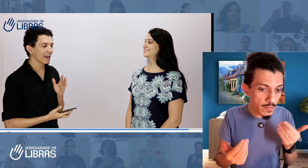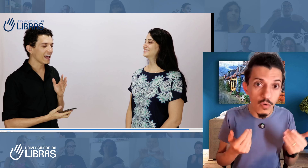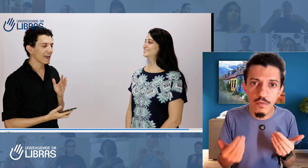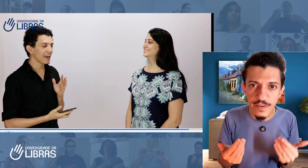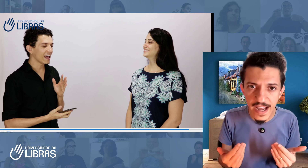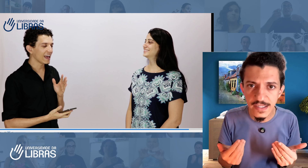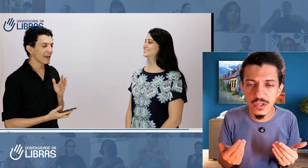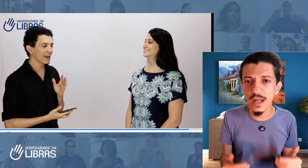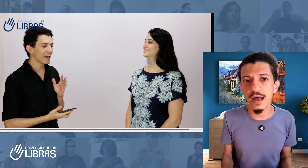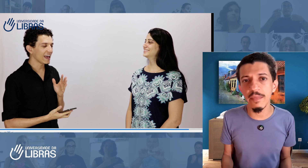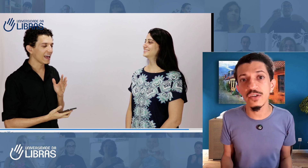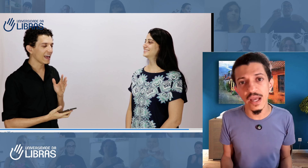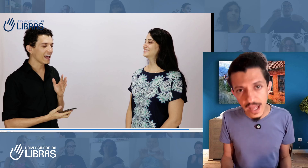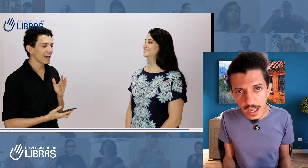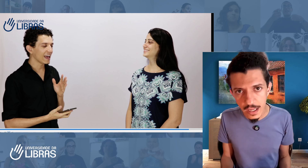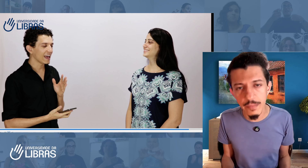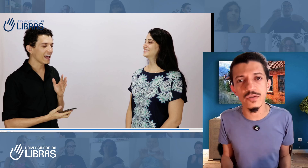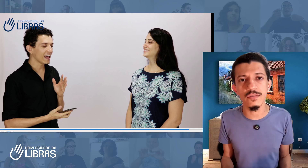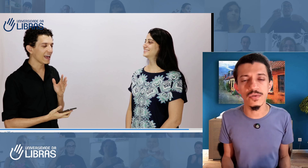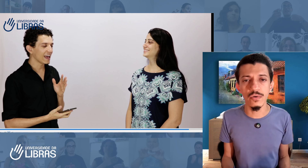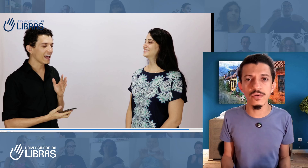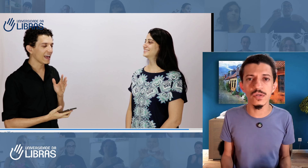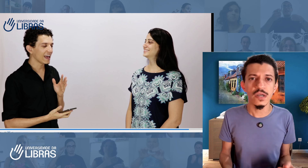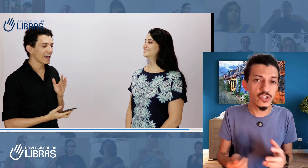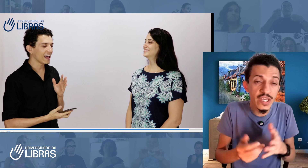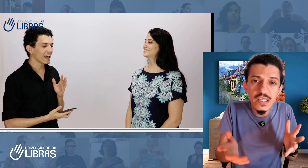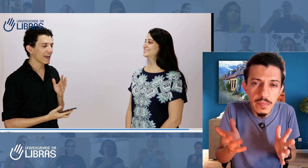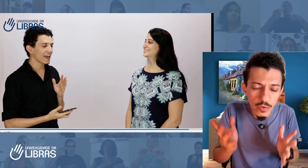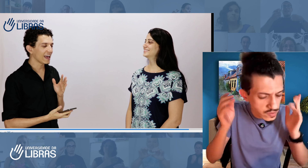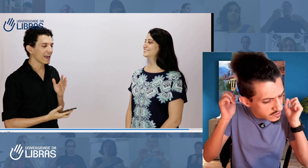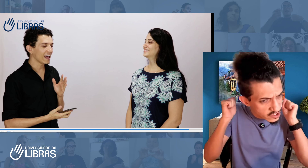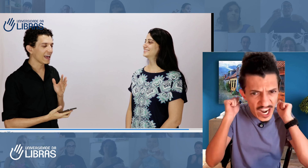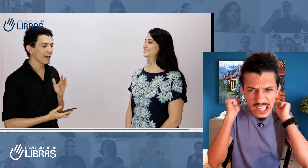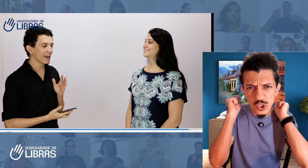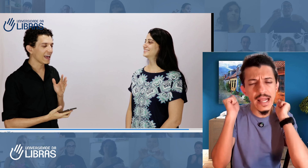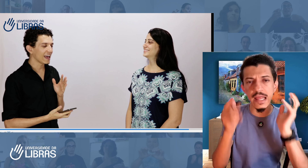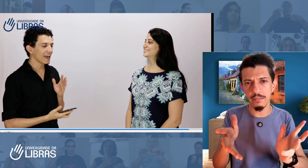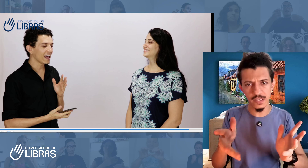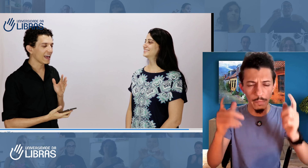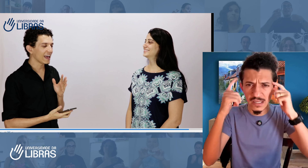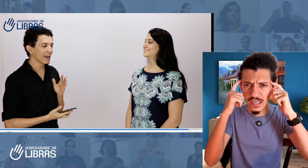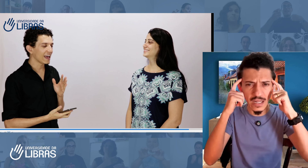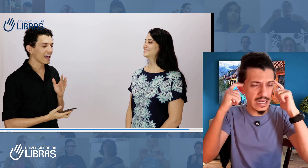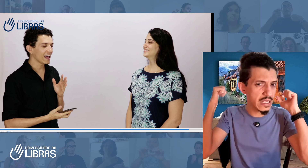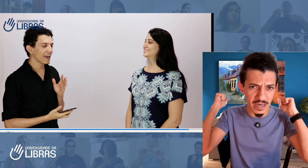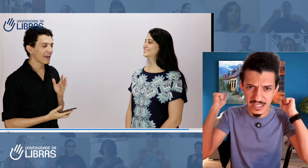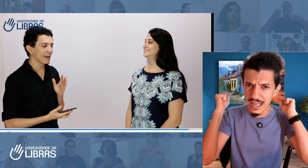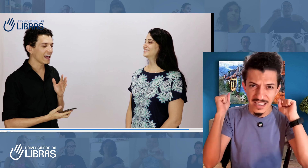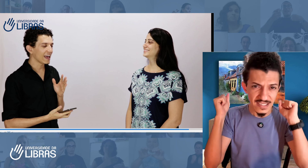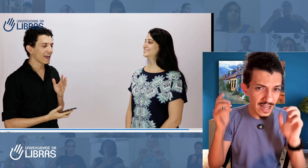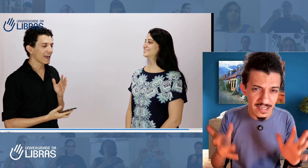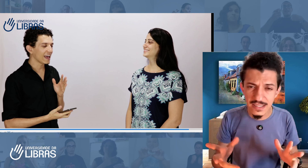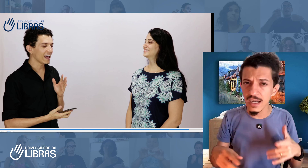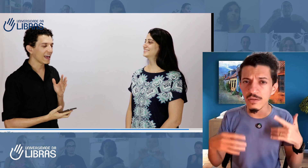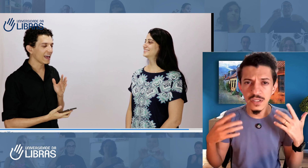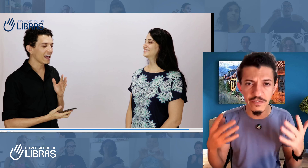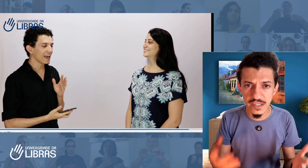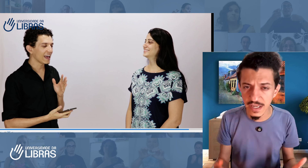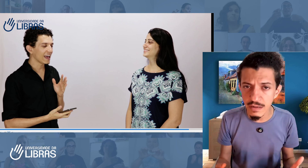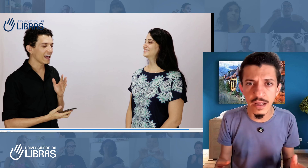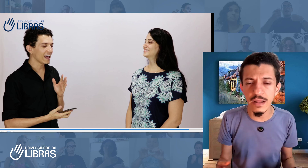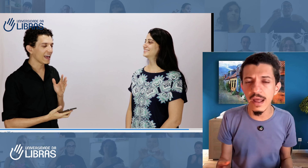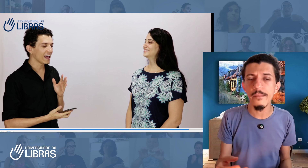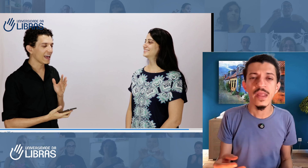ter uma conversa diretamente em Libras com surdos? De 15 minutos, assim, direto só em Libras, pensando em Libras, sinalizando, se